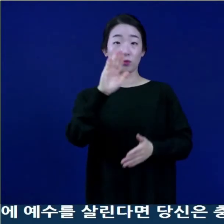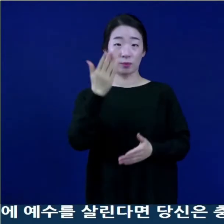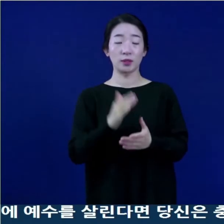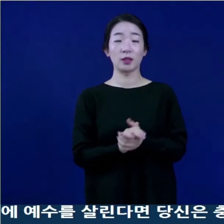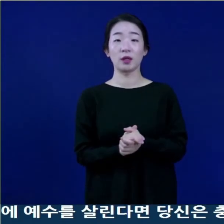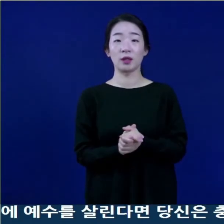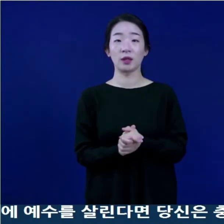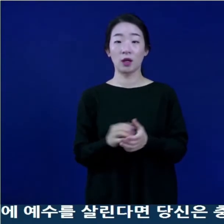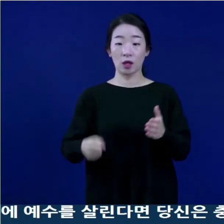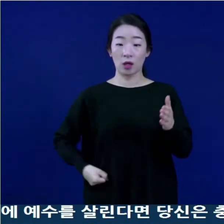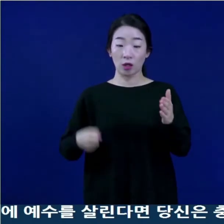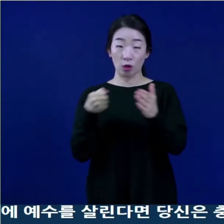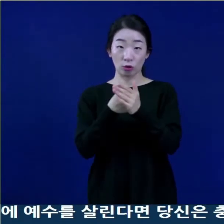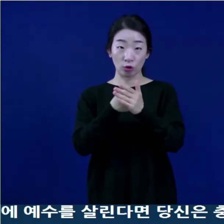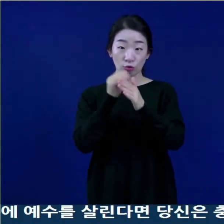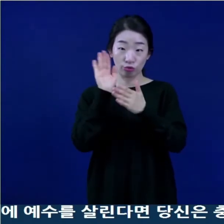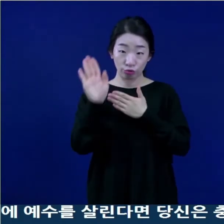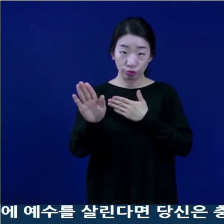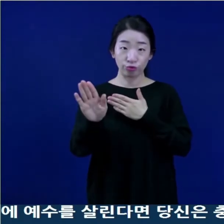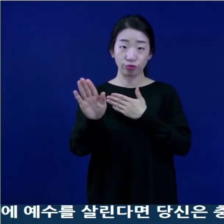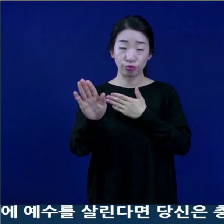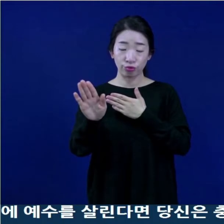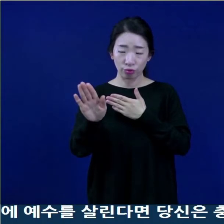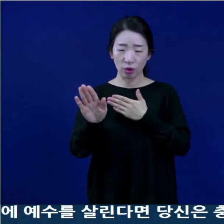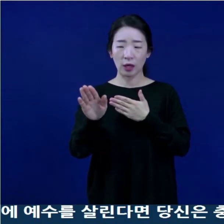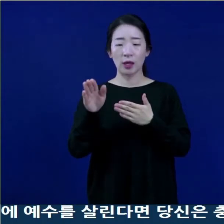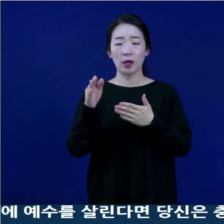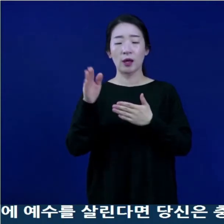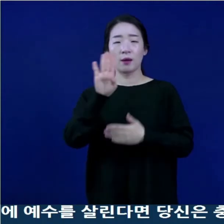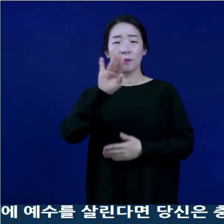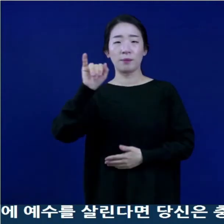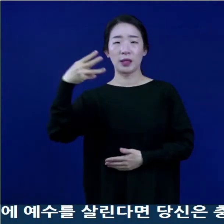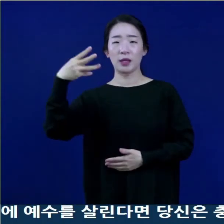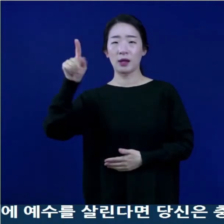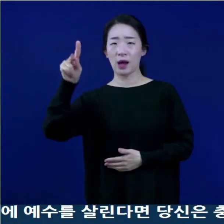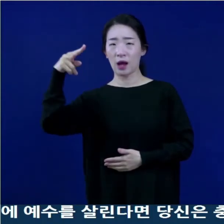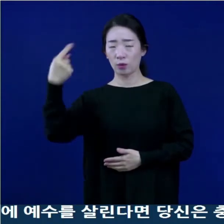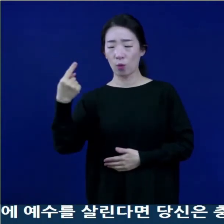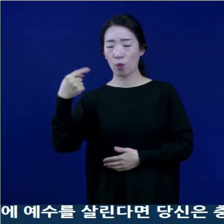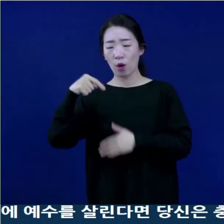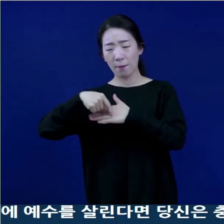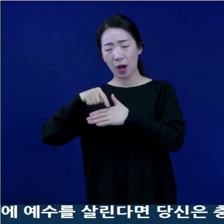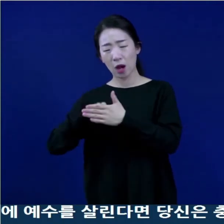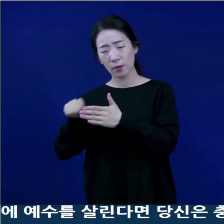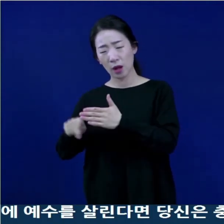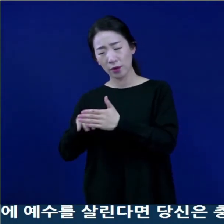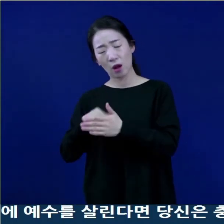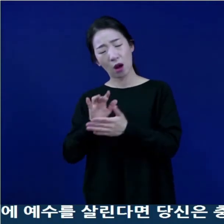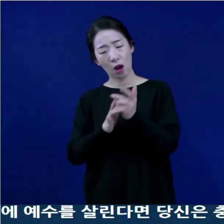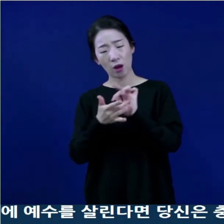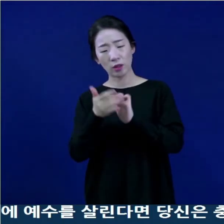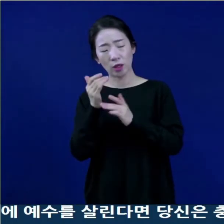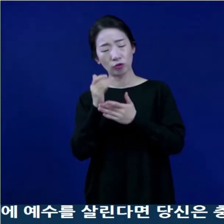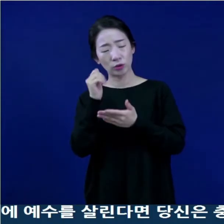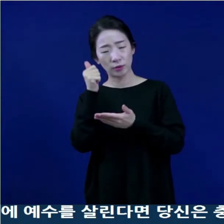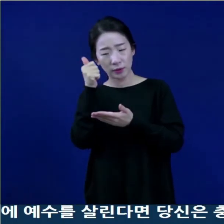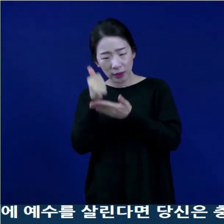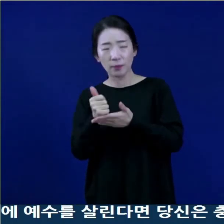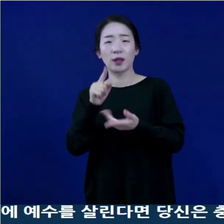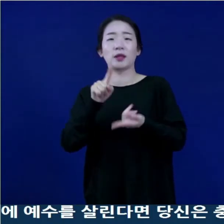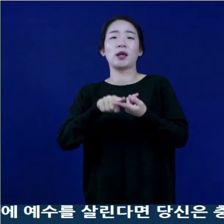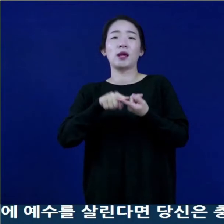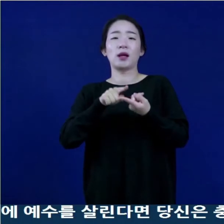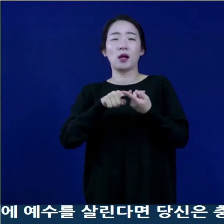하고도 빌라도의 마음 가운데는 이 한편의 마음속에 예수님에 대한 그 묘한 그